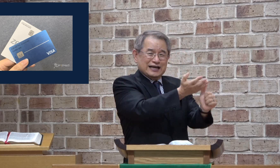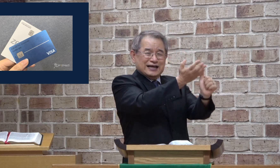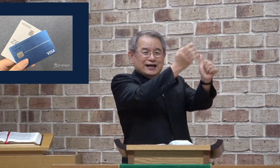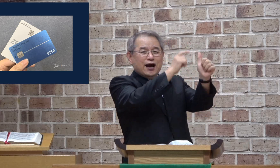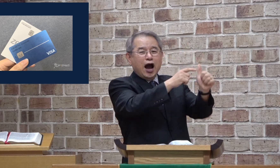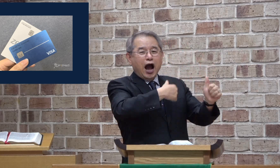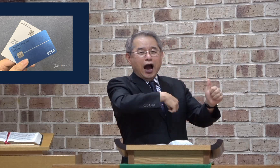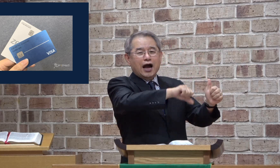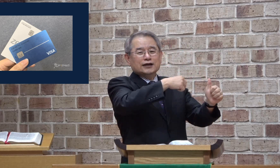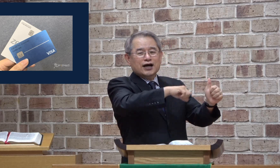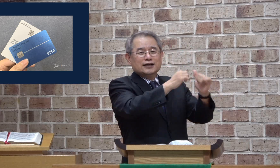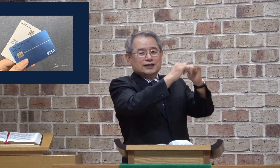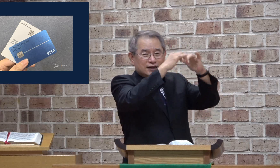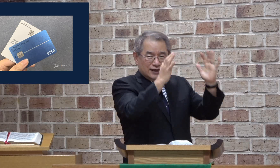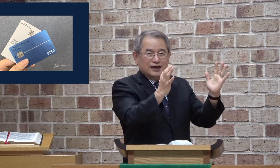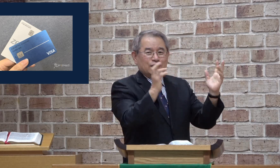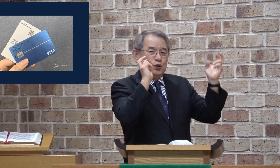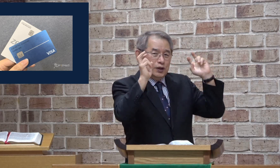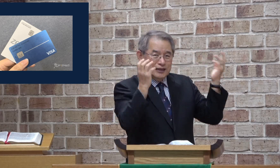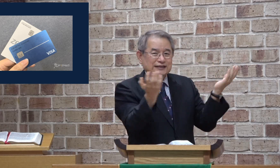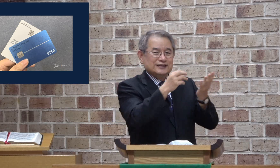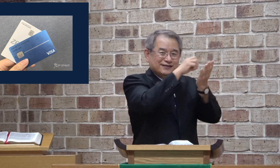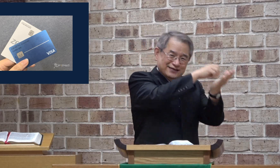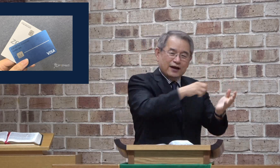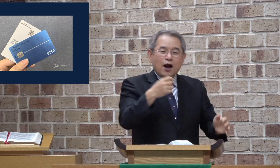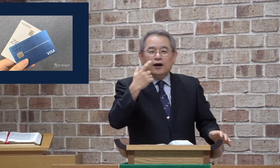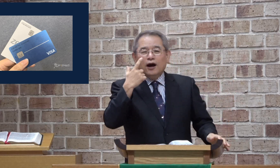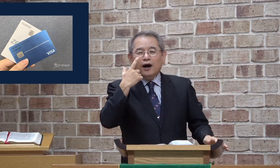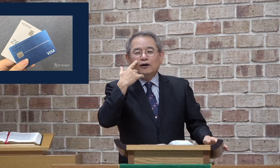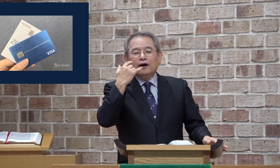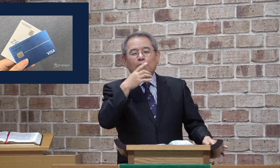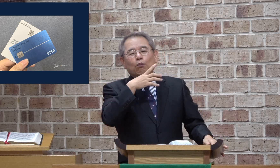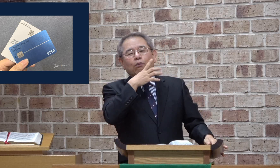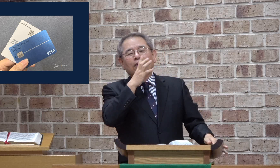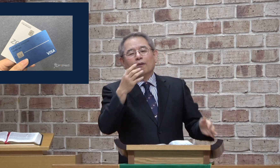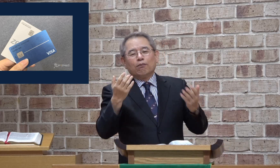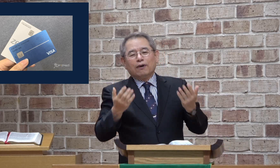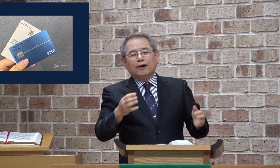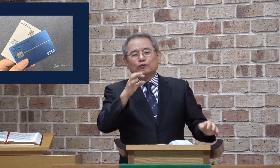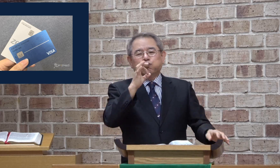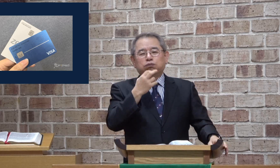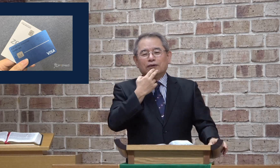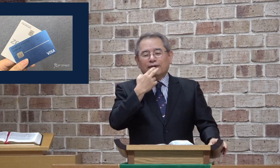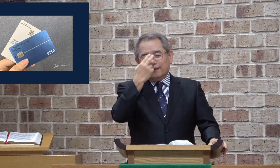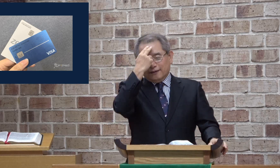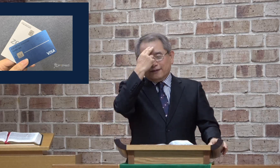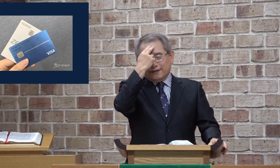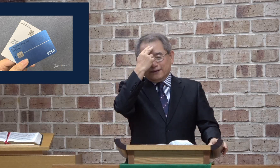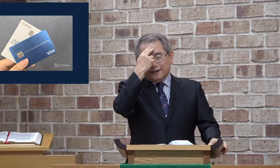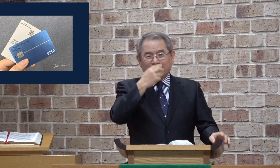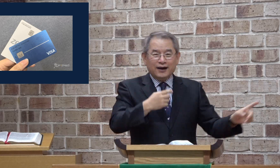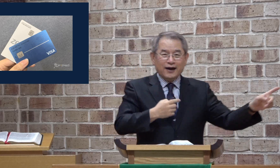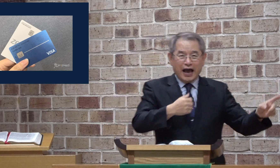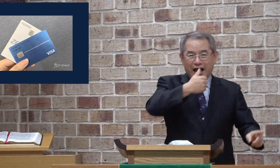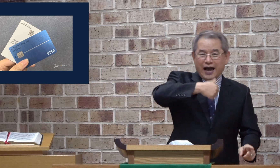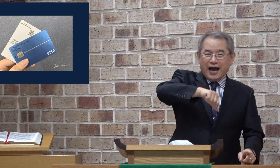여러분이 열심히 일을 해서 자녀를 잘 키웠습니다. 그래서 자녀들이 좋은 회사에 들어가고 또 부모님은 노후가 되어서 나이가 듭니다.